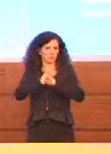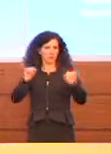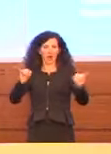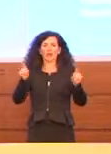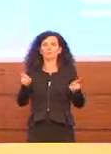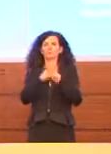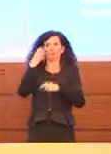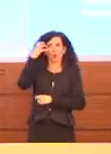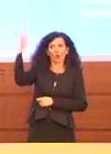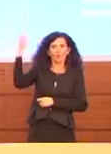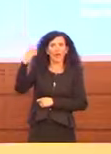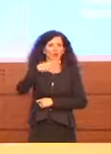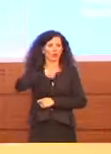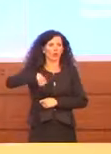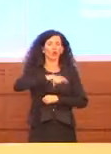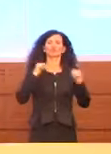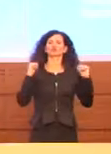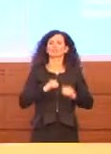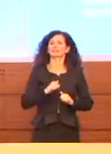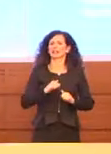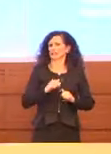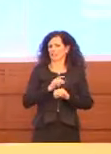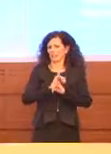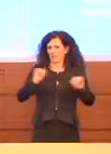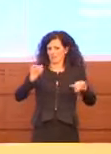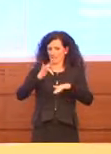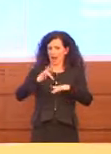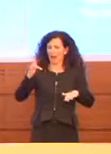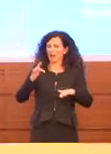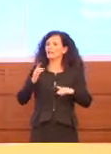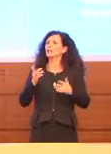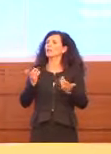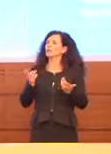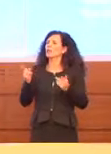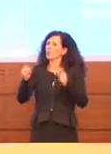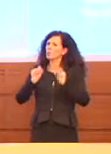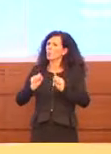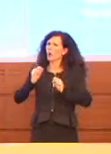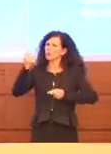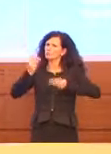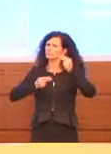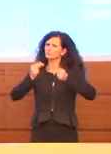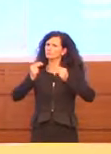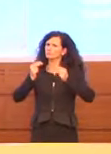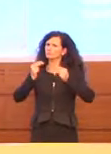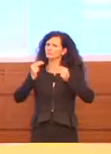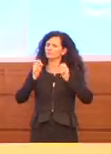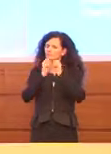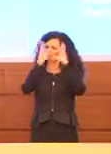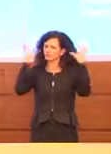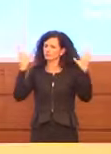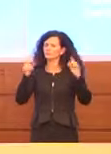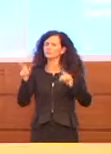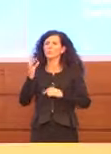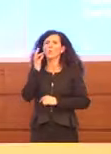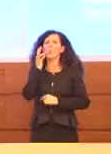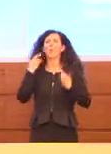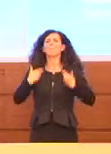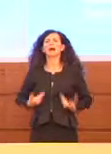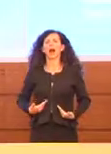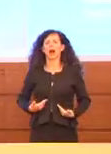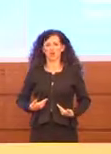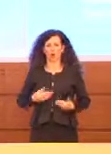noi italiani eccoci può fare un bilancio di quello che è stato per per voi umanamente oltre che